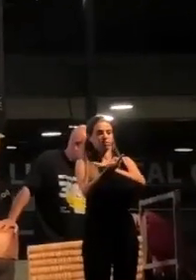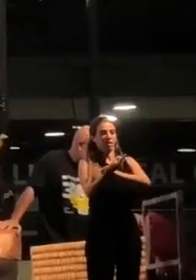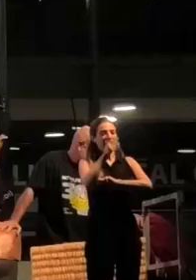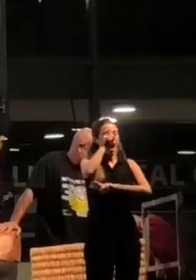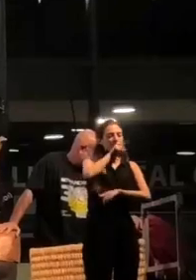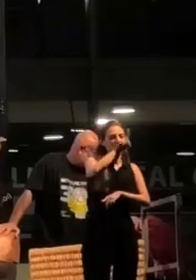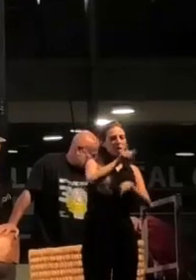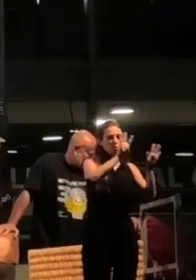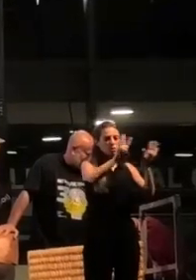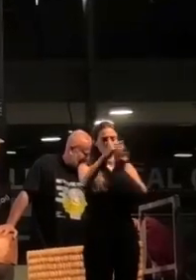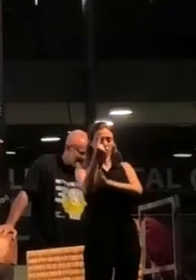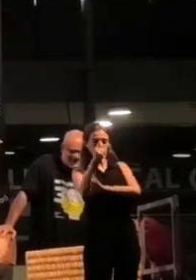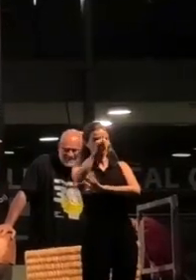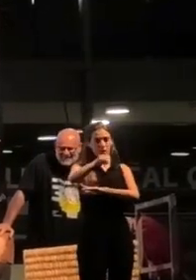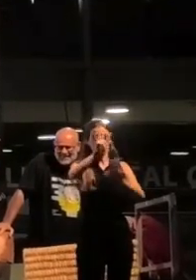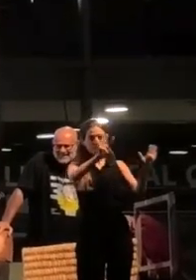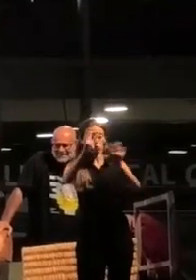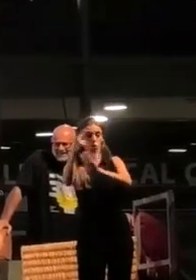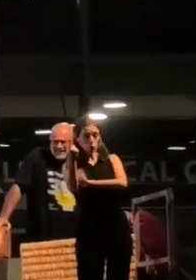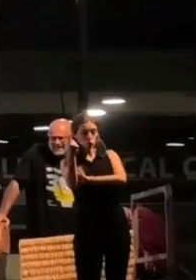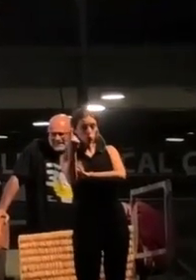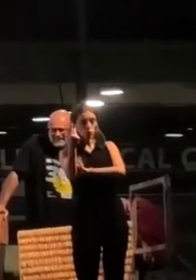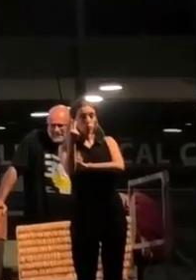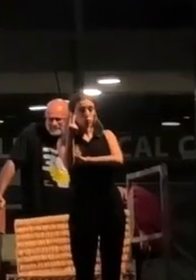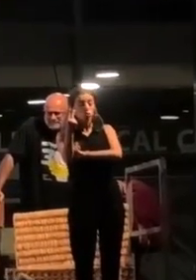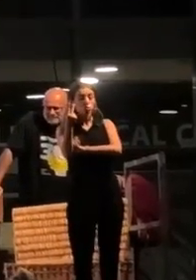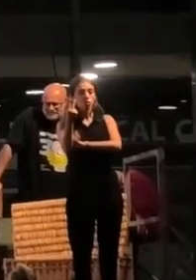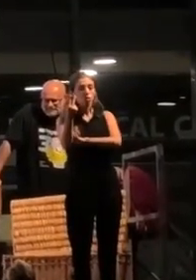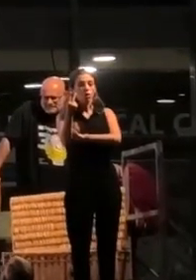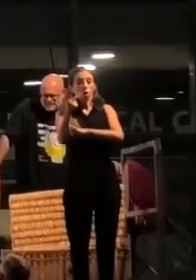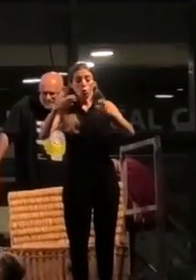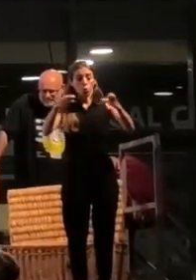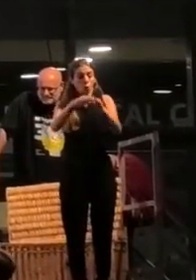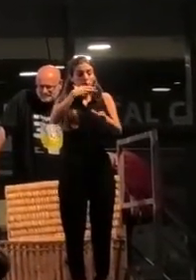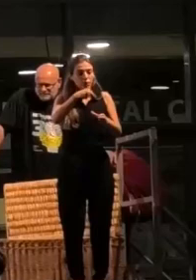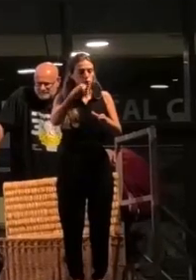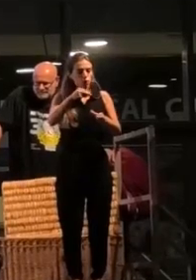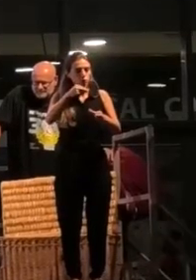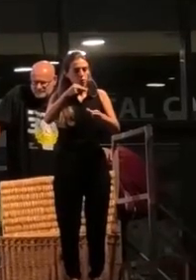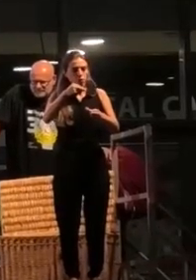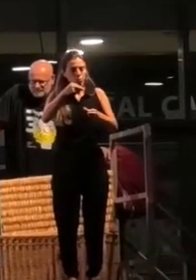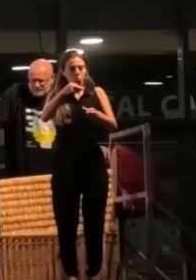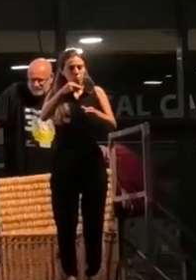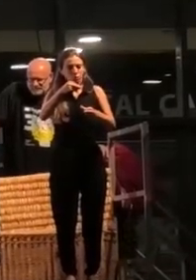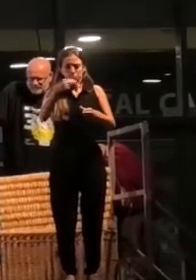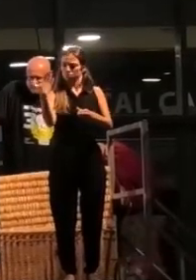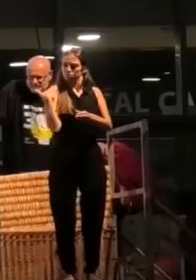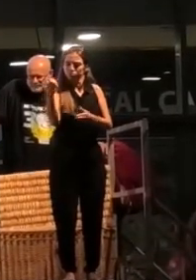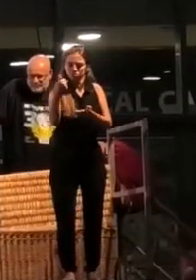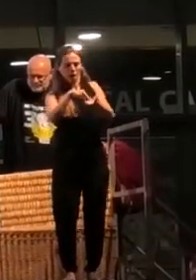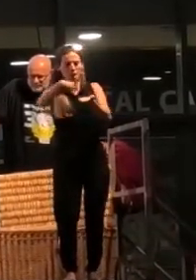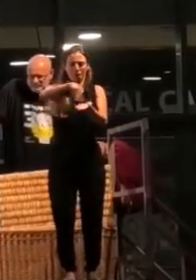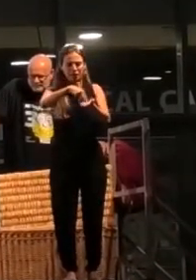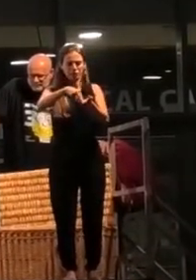anys 1991 i 1992, una colla de joves va començar a treure'ns a ballar molt